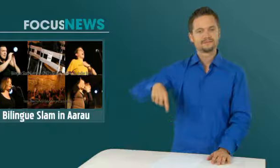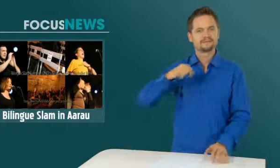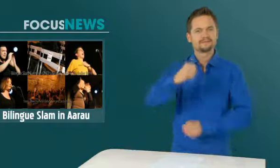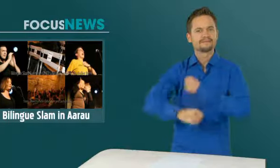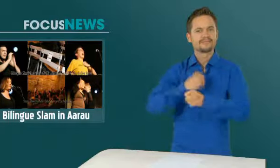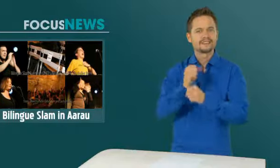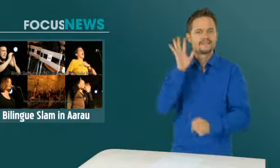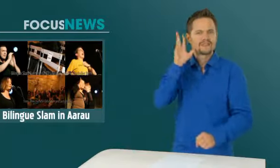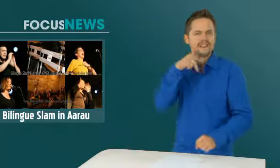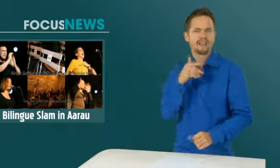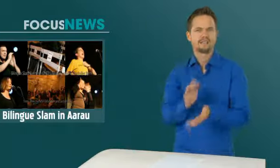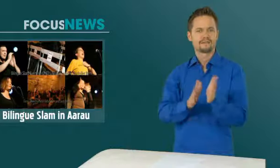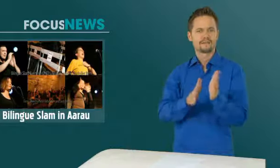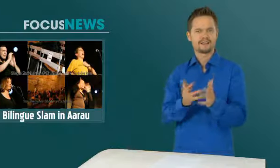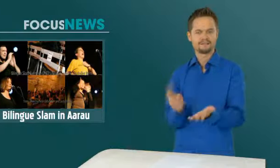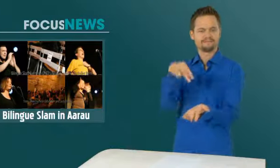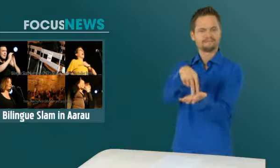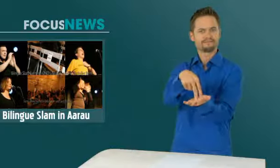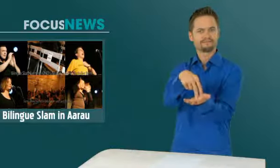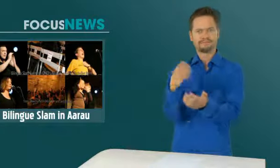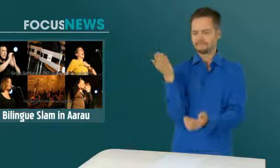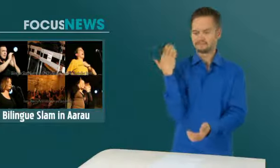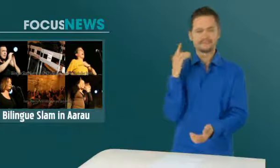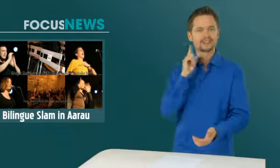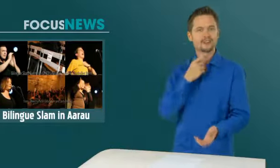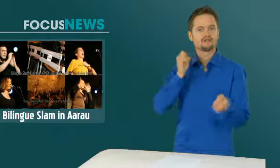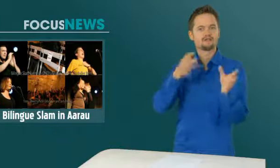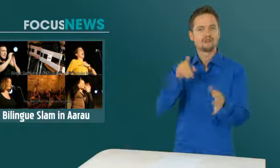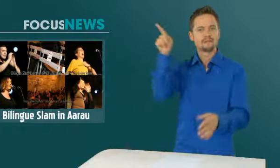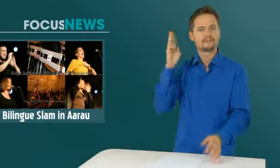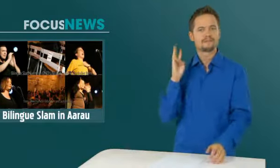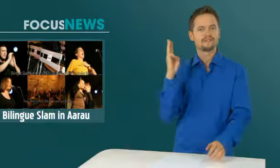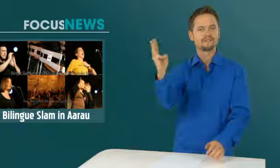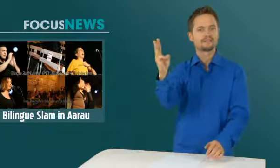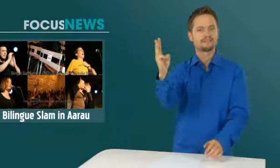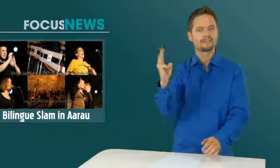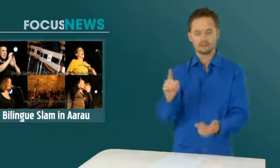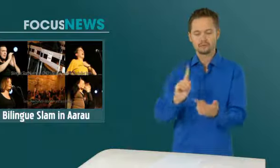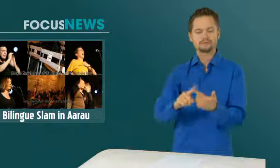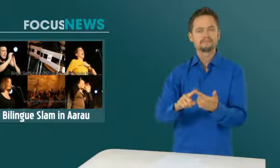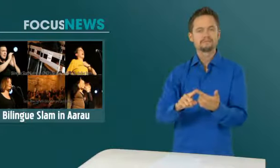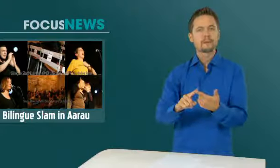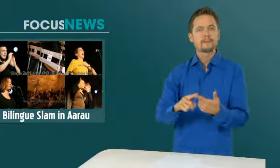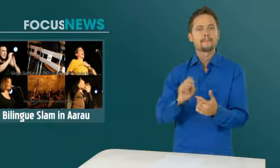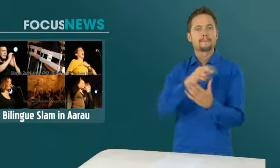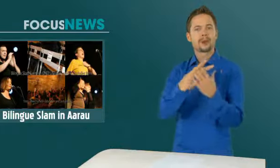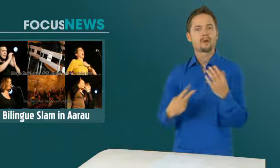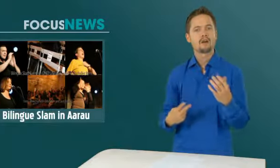dieses jahr gab es diverse anlässe gebärdensprache auf der bühne zu sehen sowohl der def jam in winterthur als